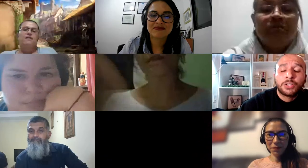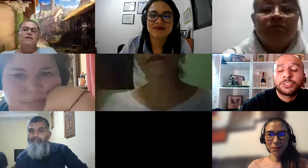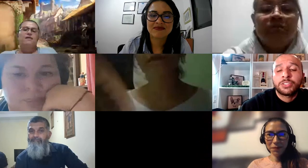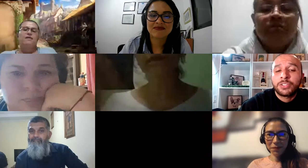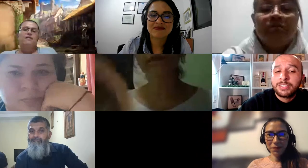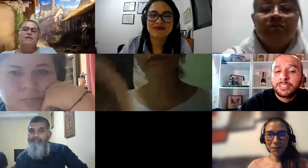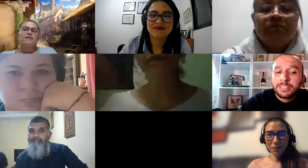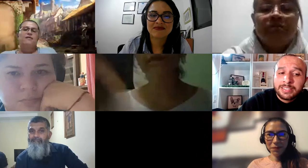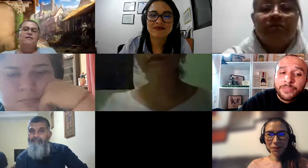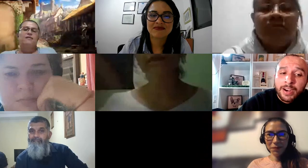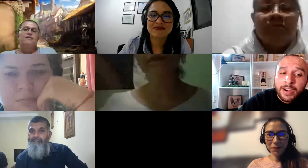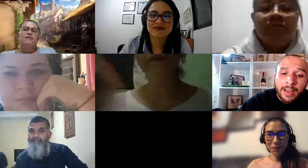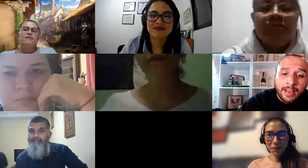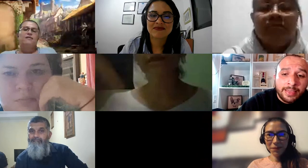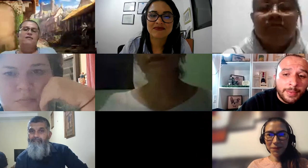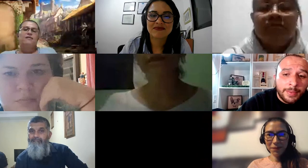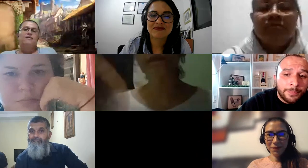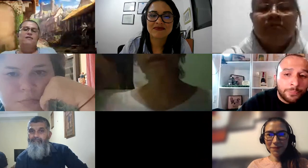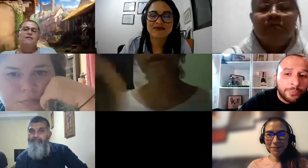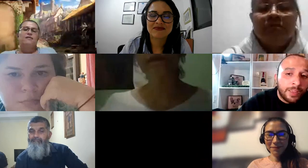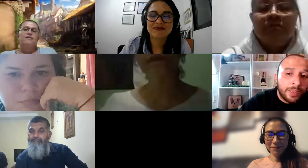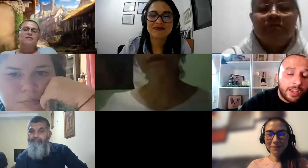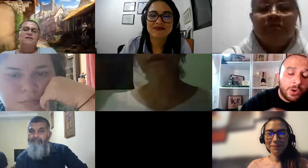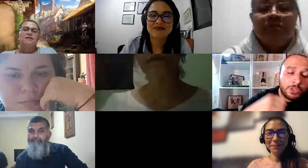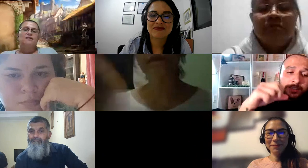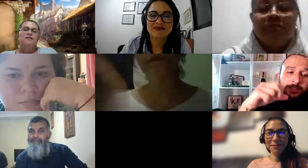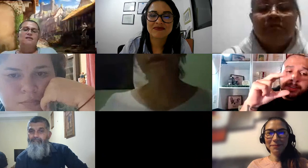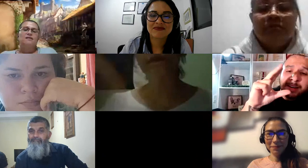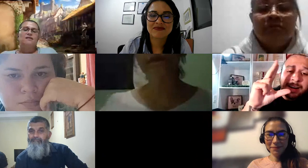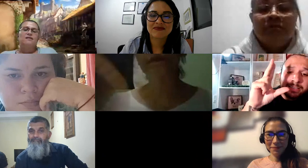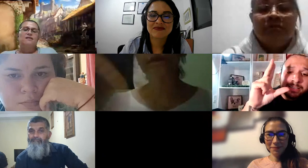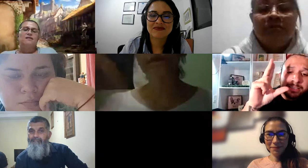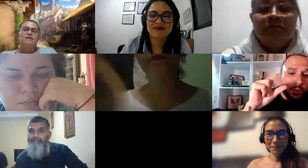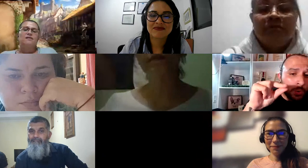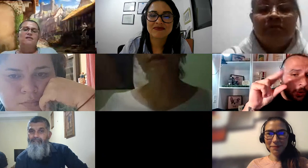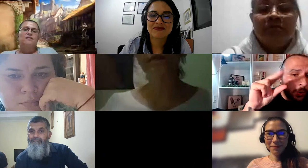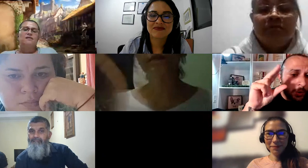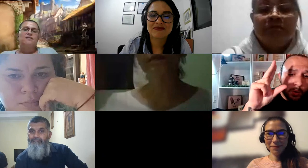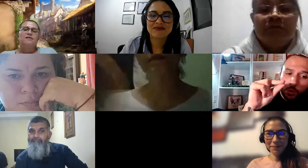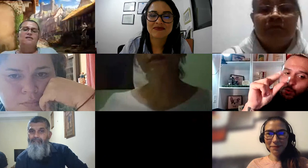Estados Unidos es diferente, en Costa Rica es no.